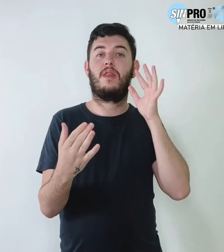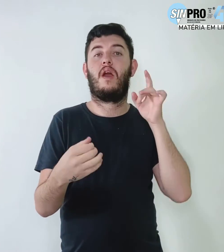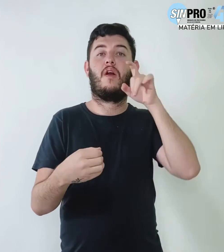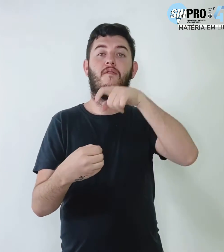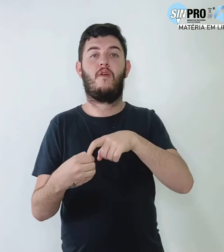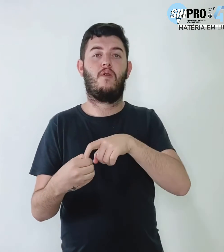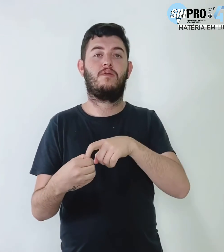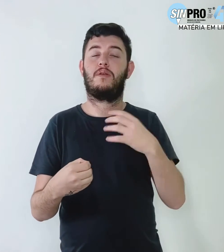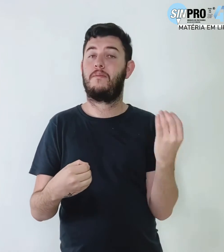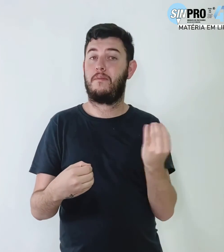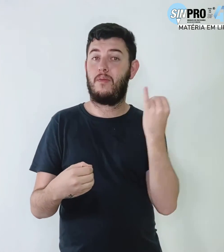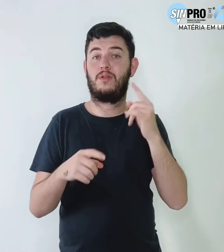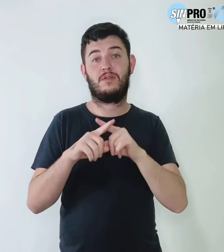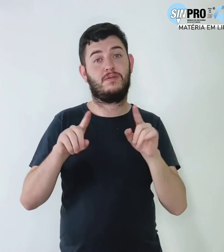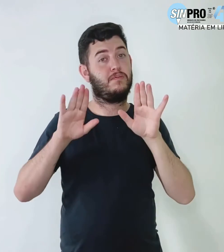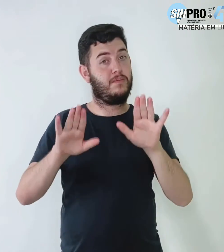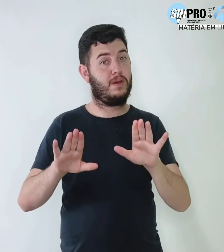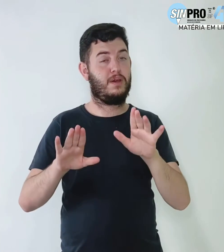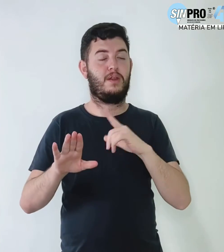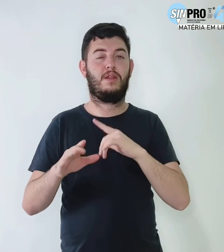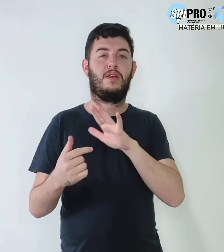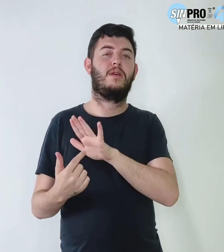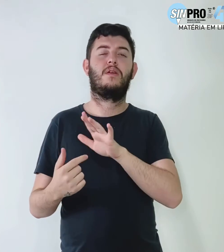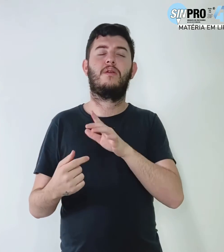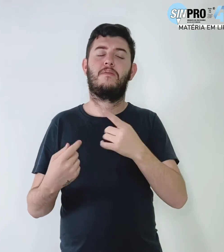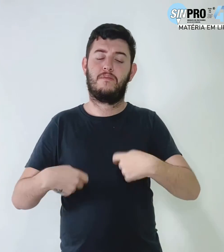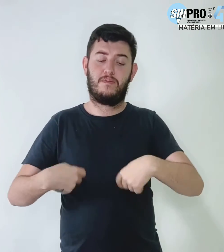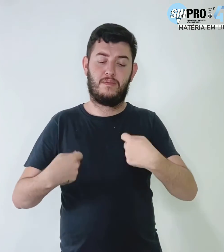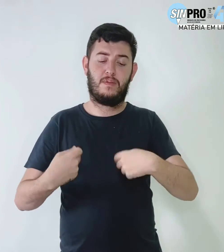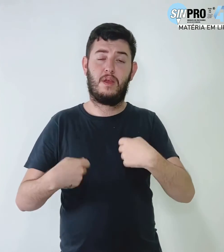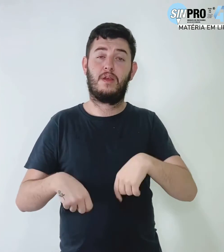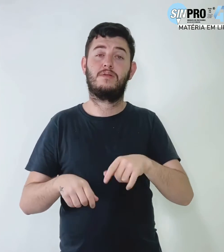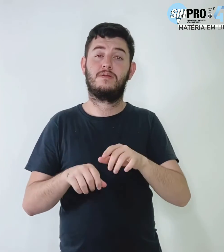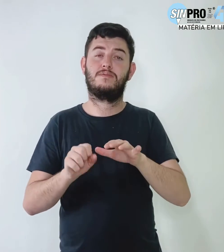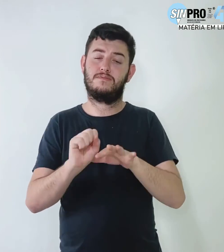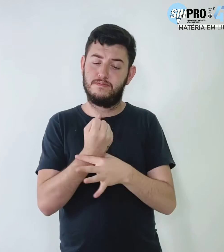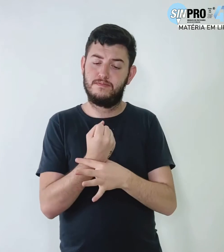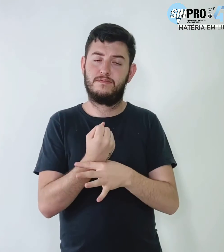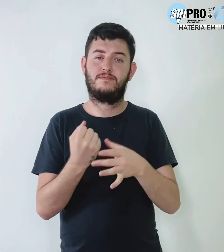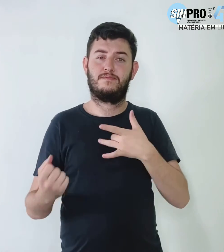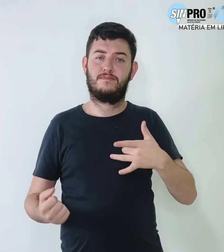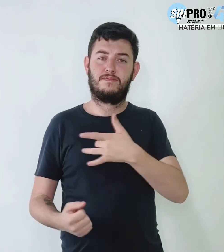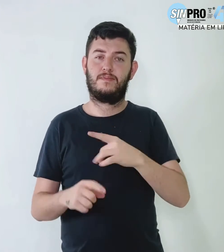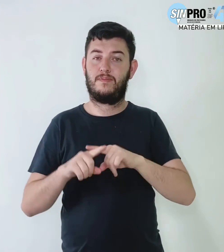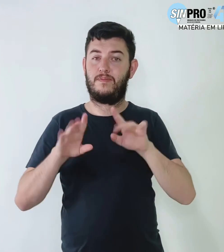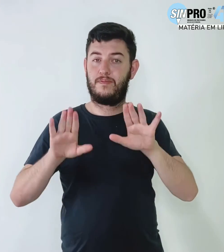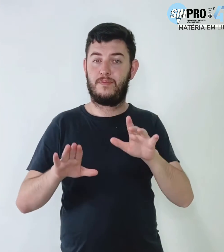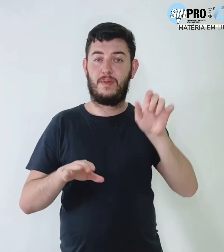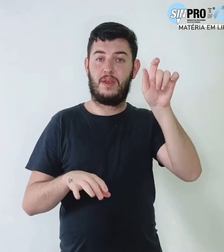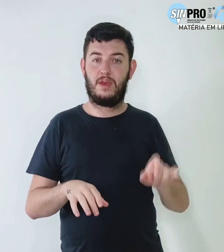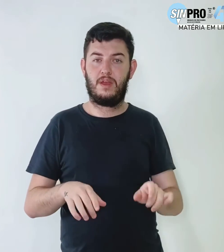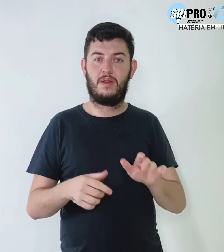com biossegurança. Ele informa que há vários estudos mostrando que as escolas bem